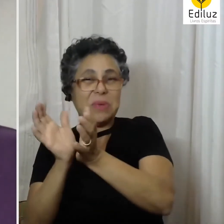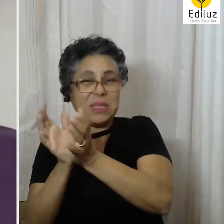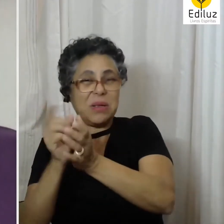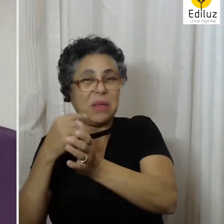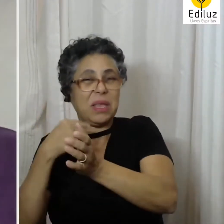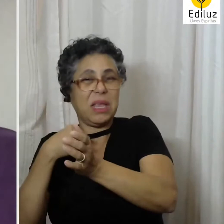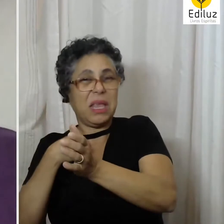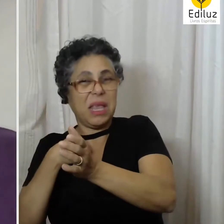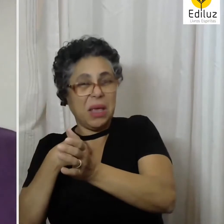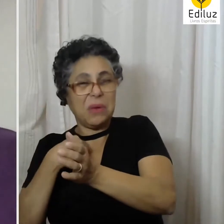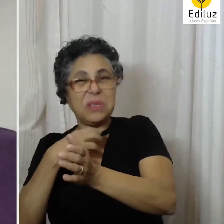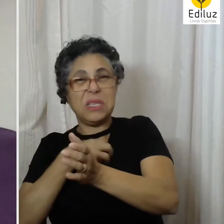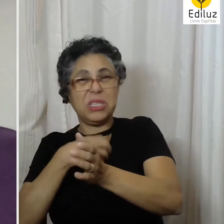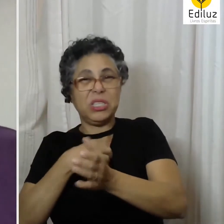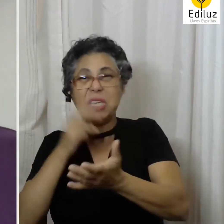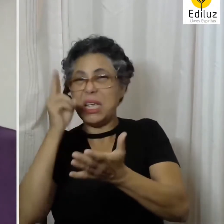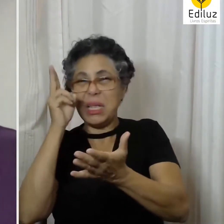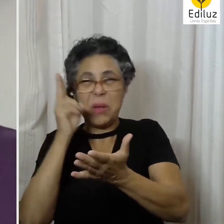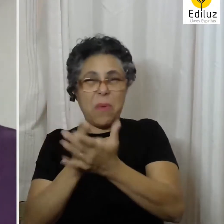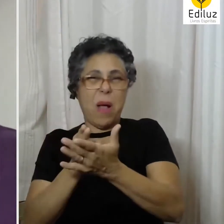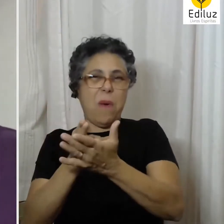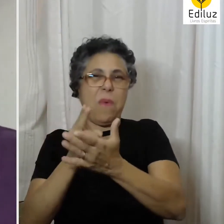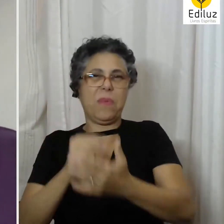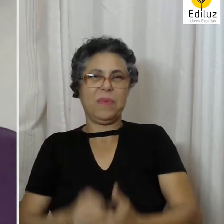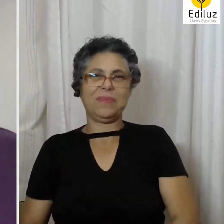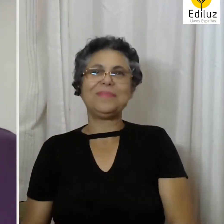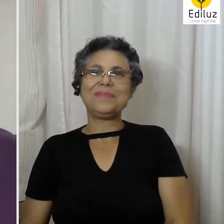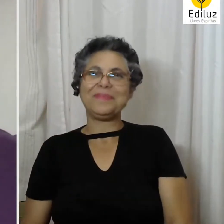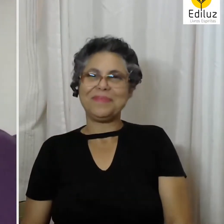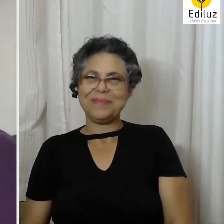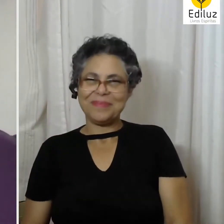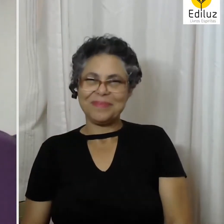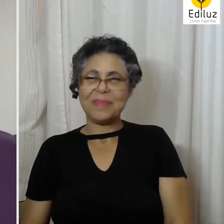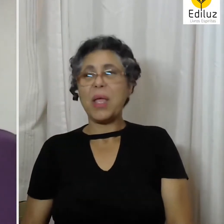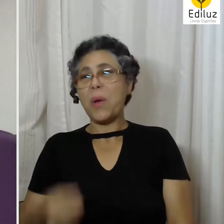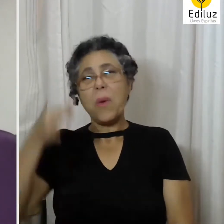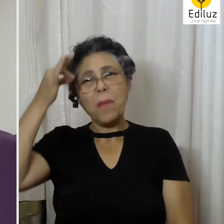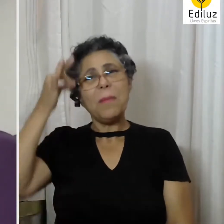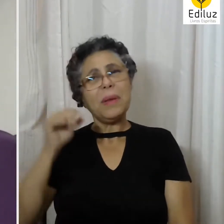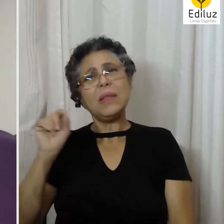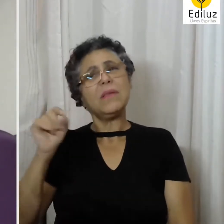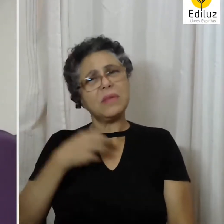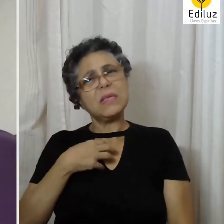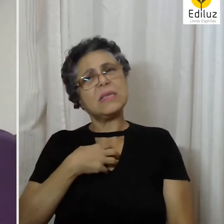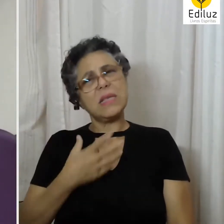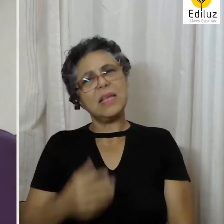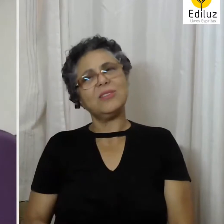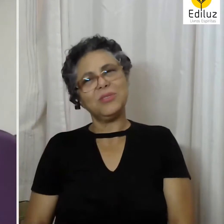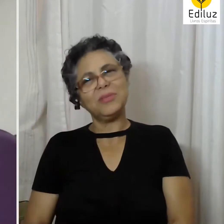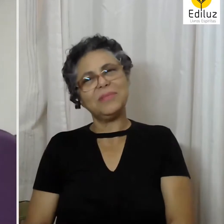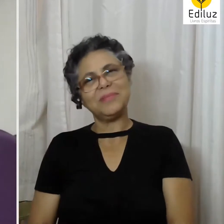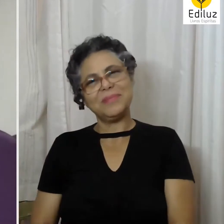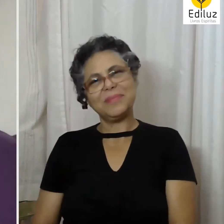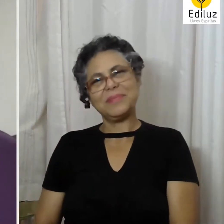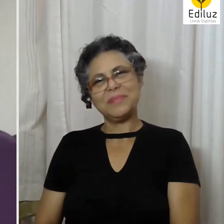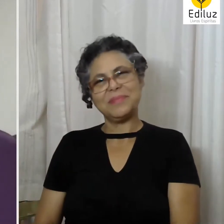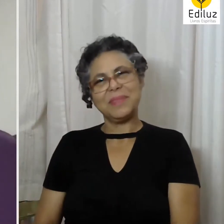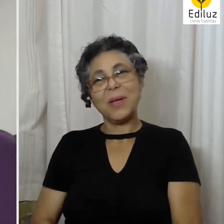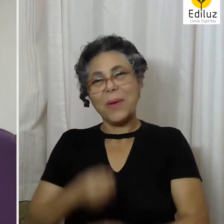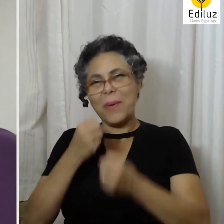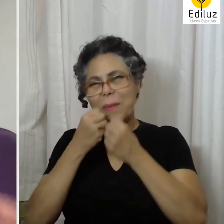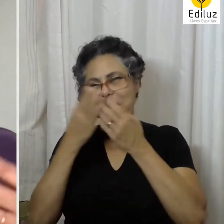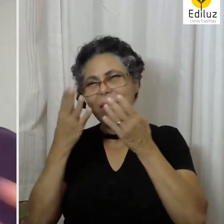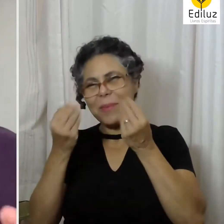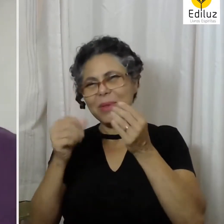que sentiria a mesma coisa. Eu compreendo o que você sente. A benevolência, muitas